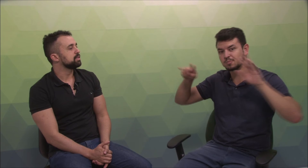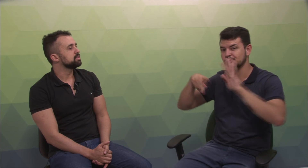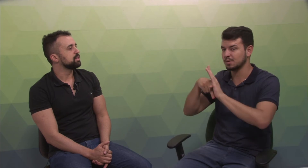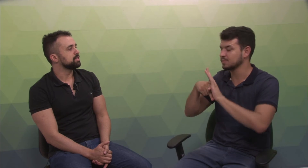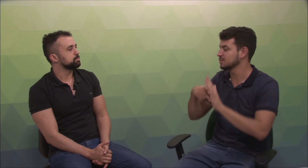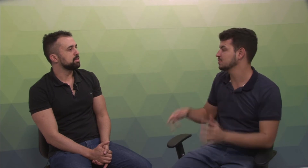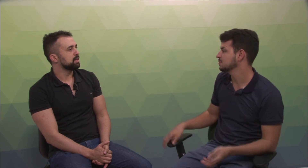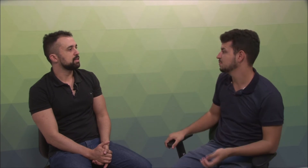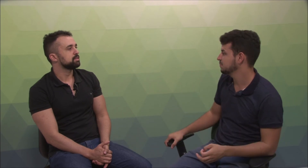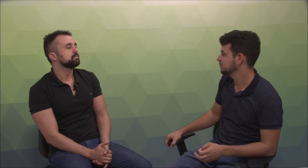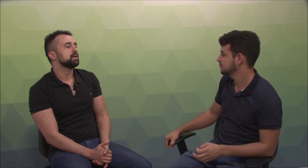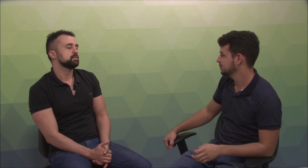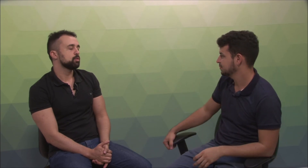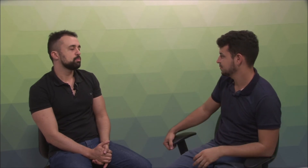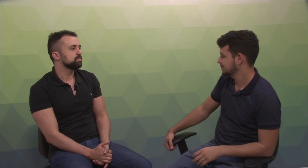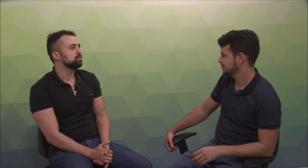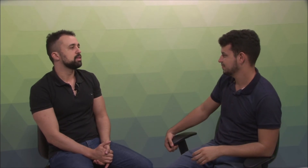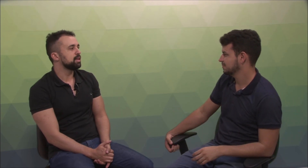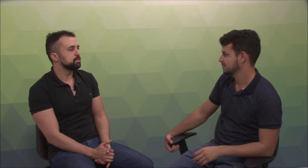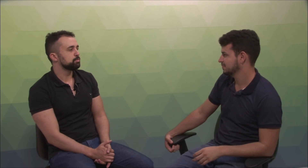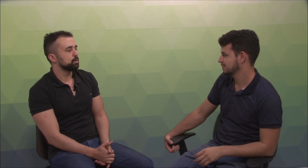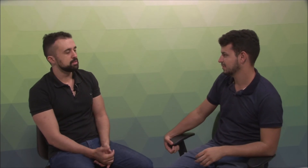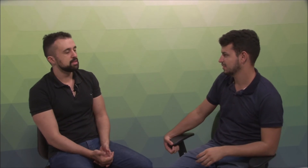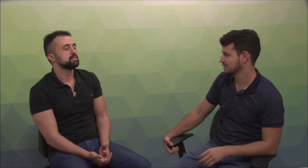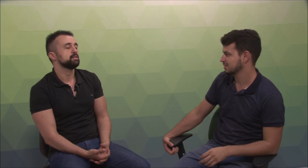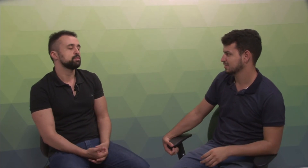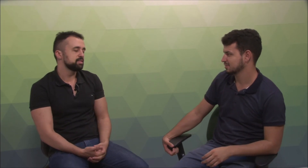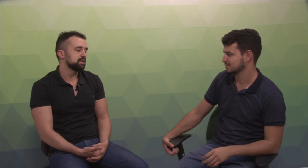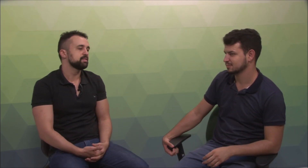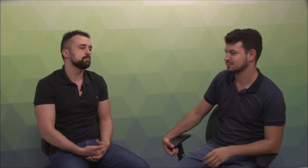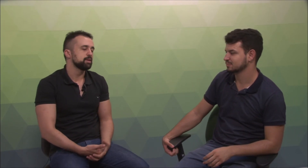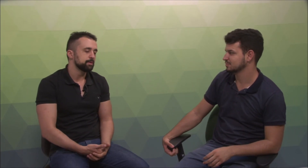que ser respeitada, assim como a visualidade própria das línguas de sinais também.